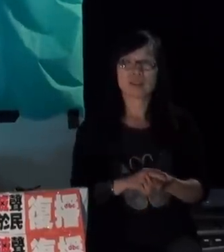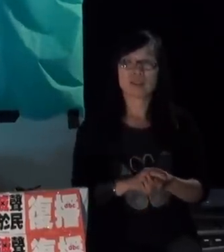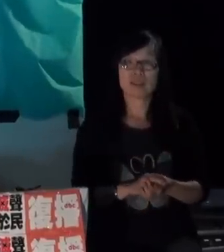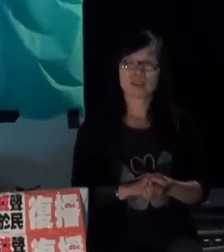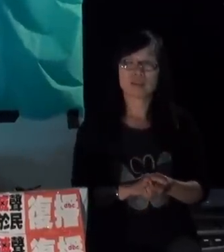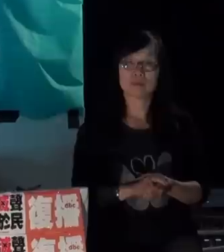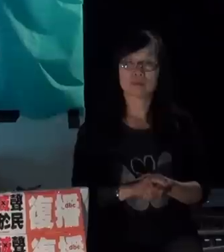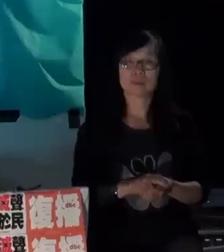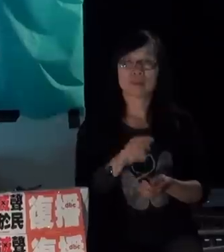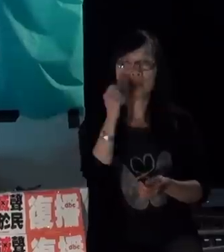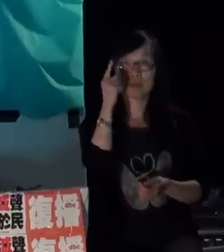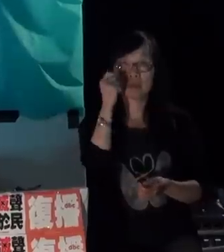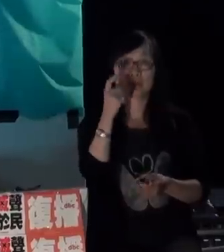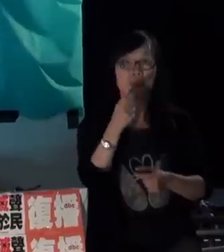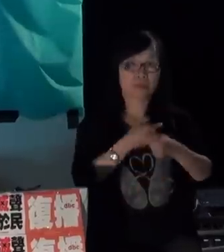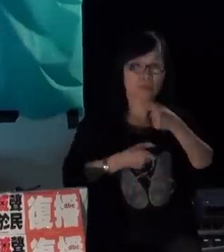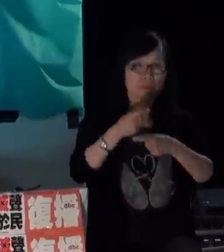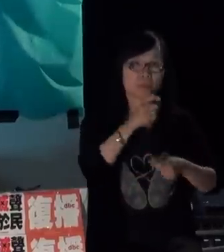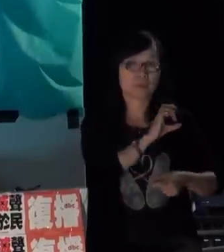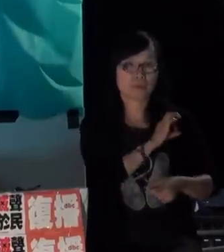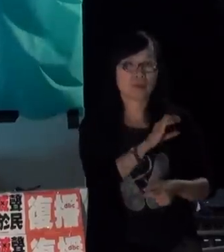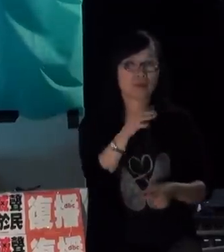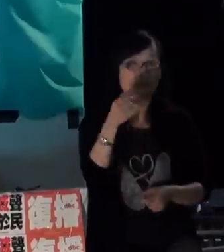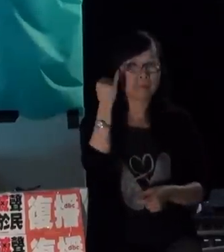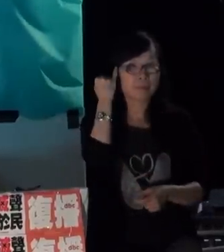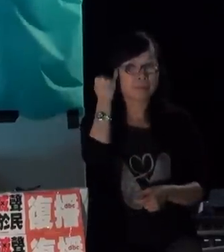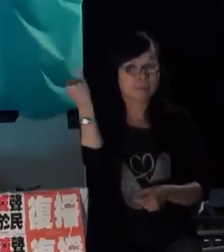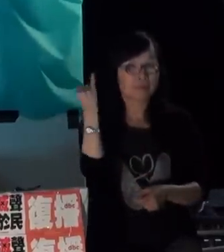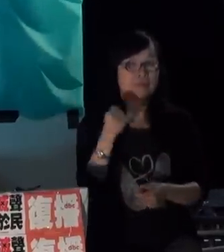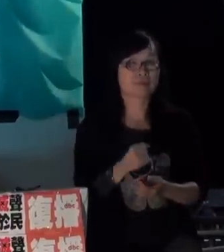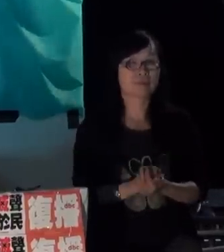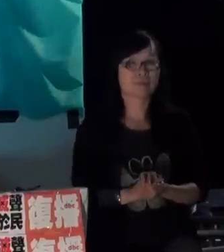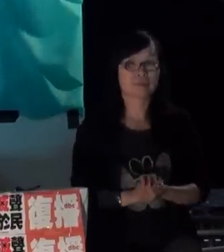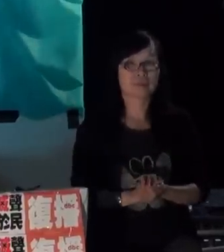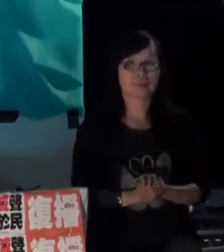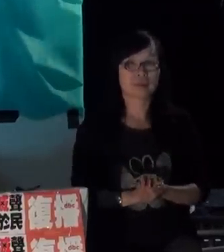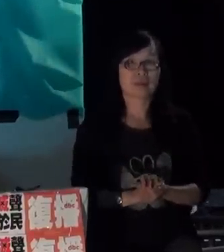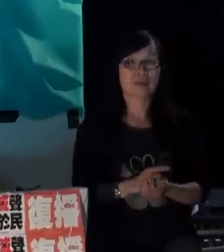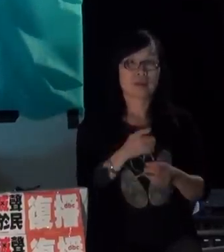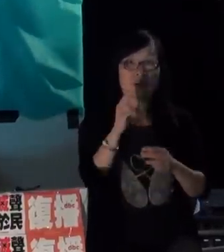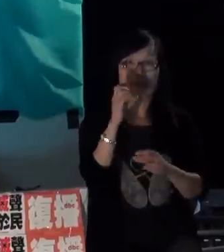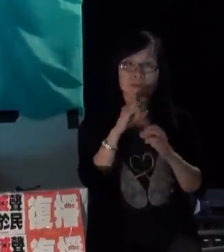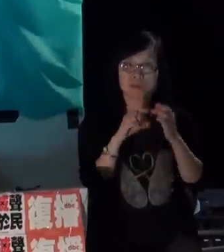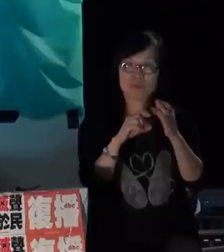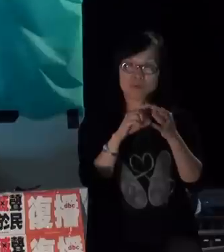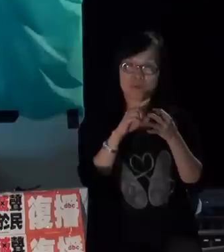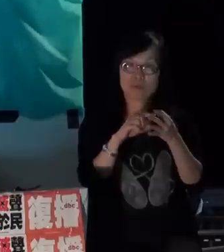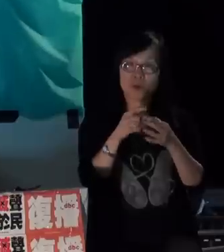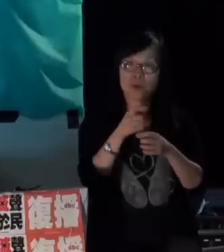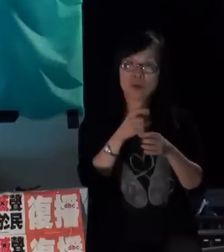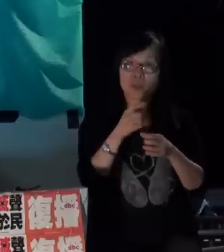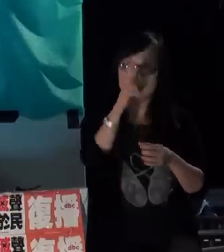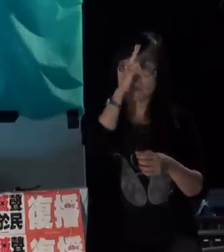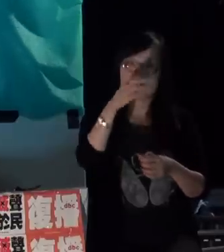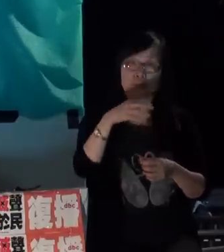的特別財務委員會，到底是他不熟書，抑或張建宗三十幾萬都不熟書呢？